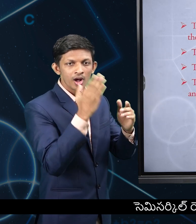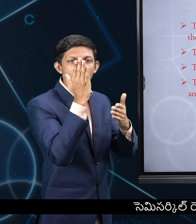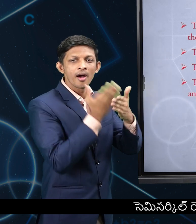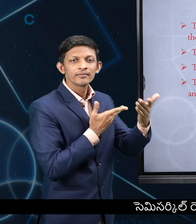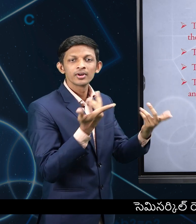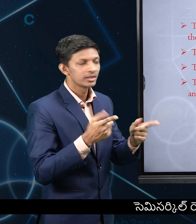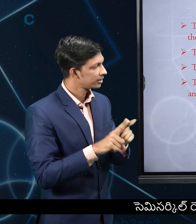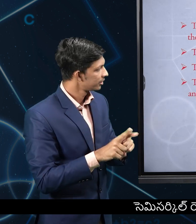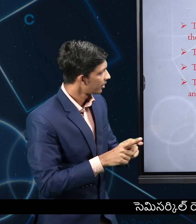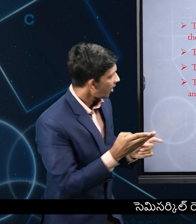360 డిగ్రీలు బై 2